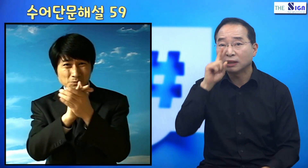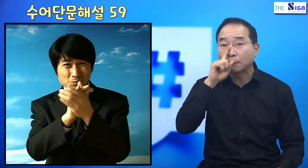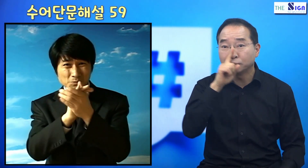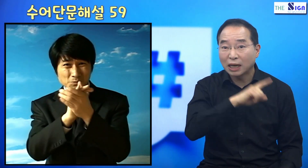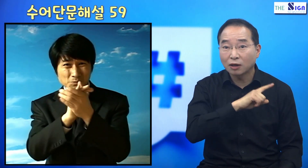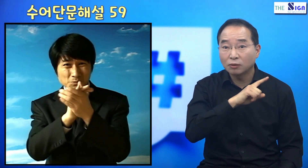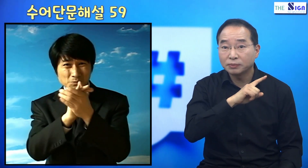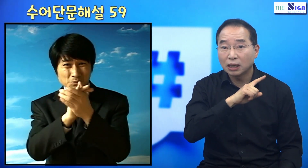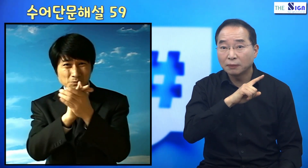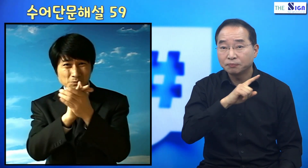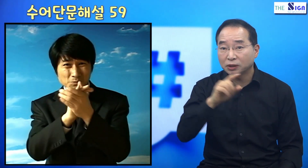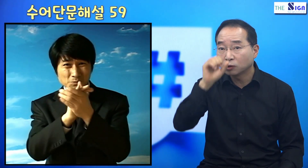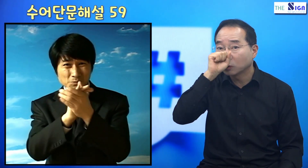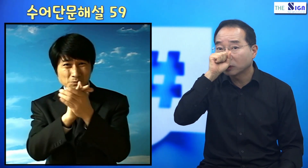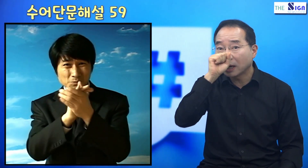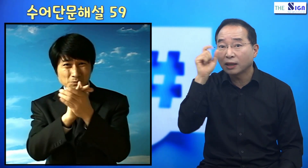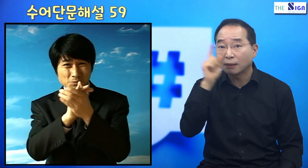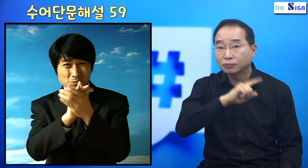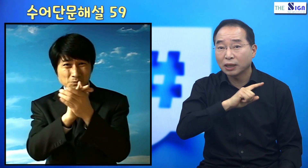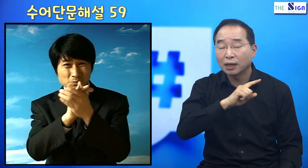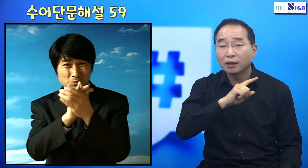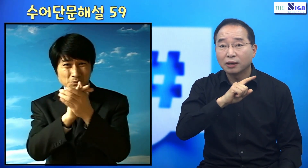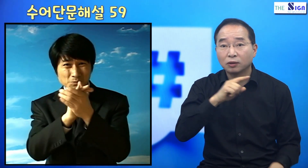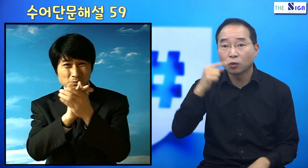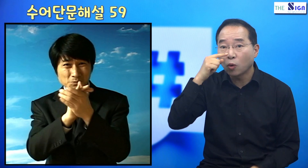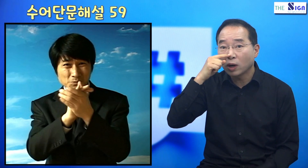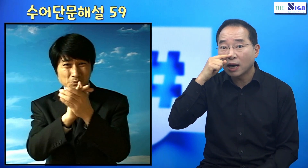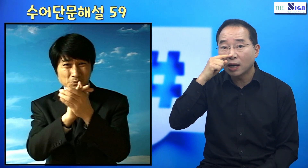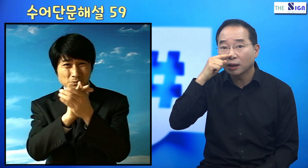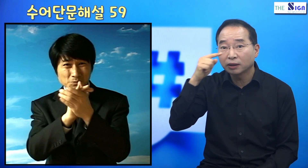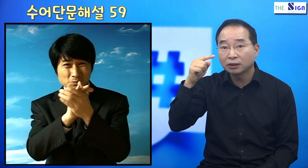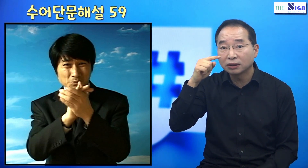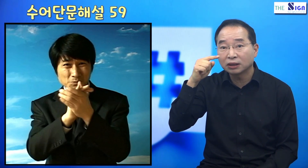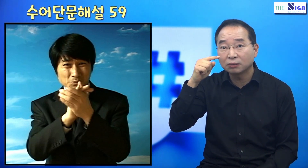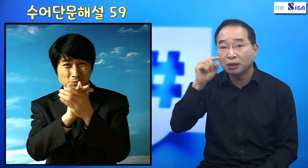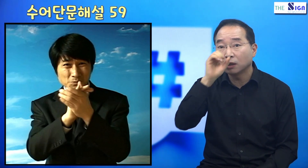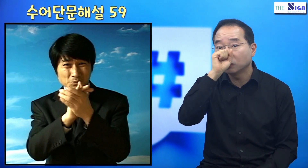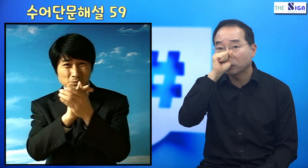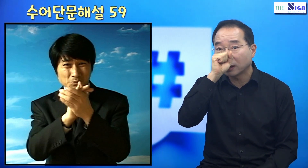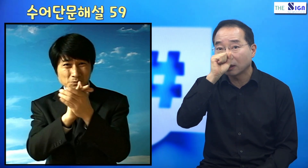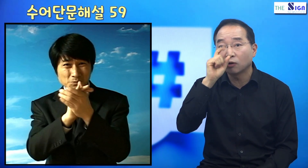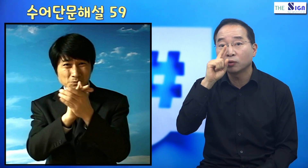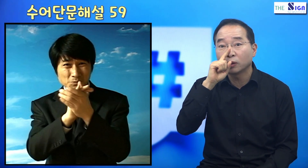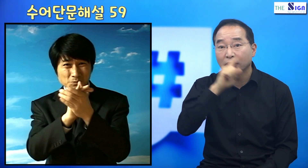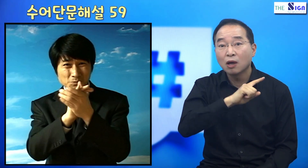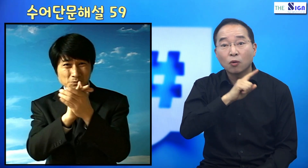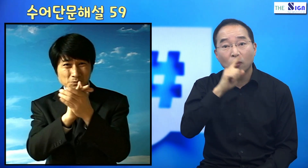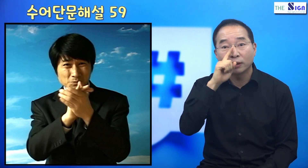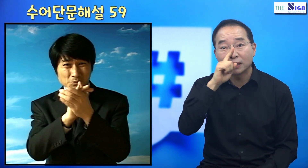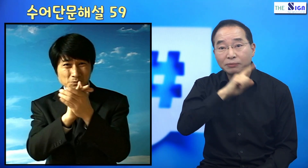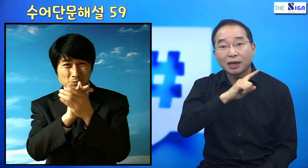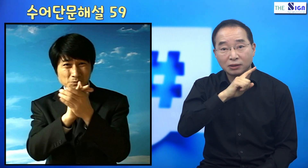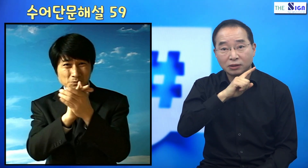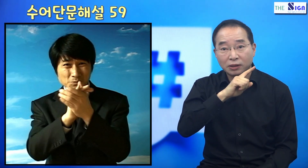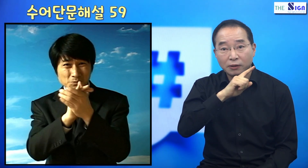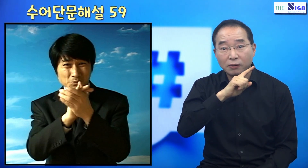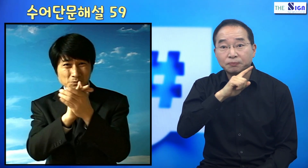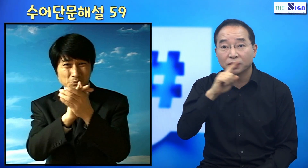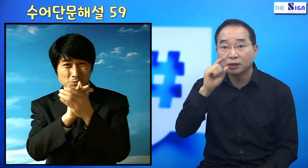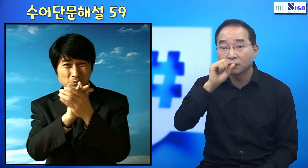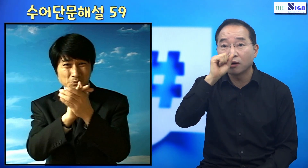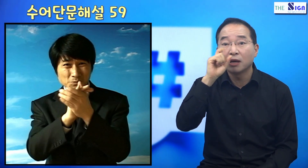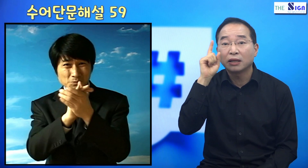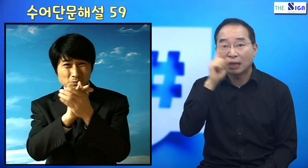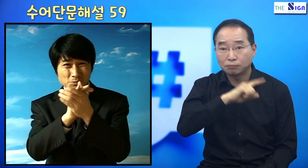친구, 나쁘다라는 겁니다. 이게 좋다, 나쁘다. 그리고 코가 크면 좋다라는 거고, 이게 코가 짧다라는